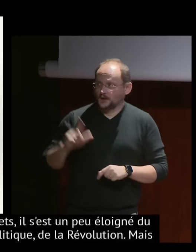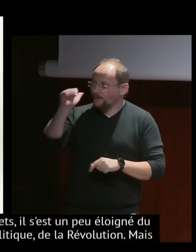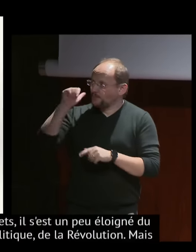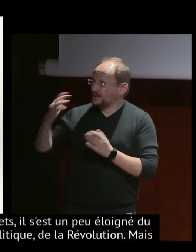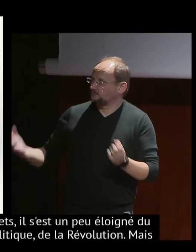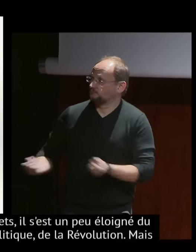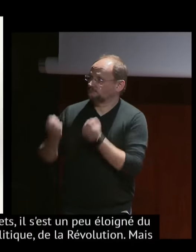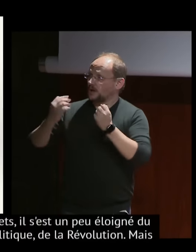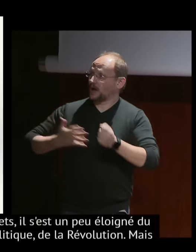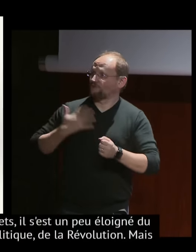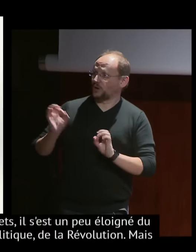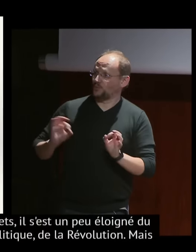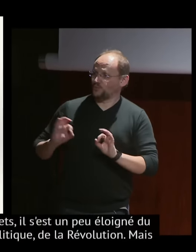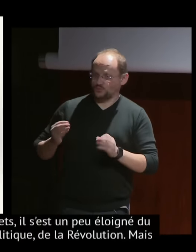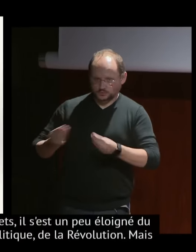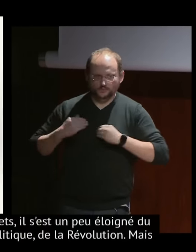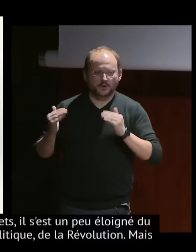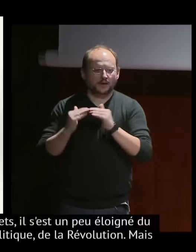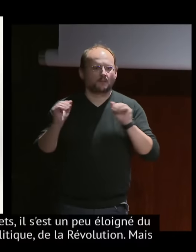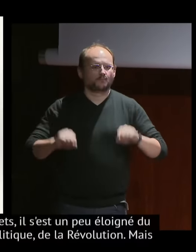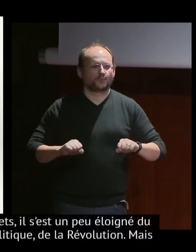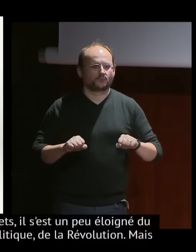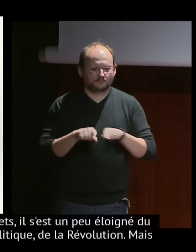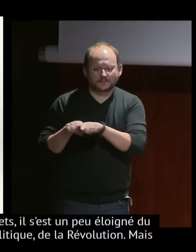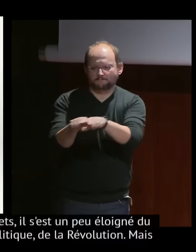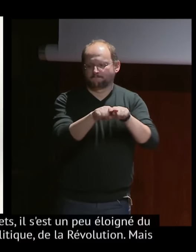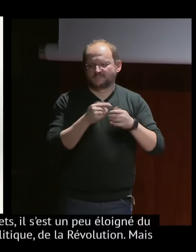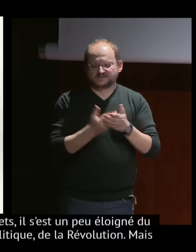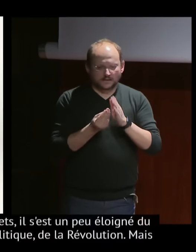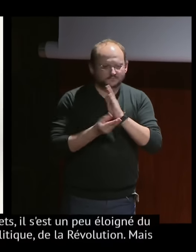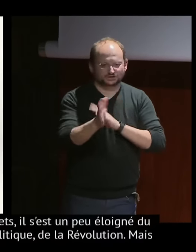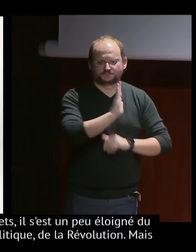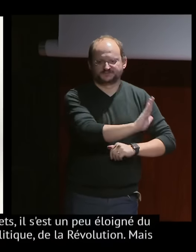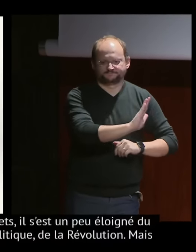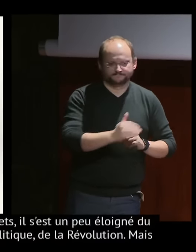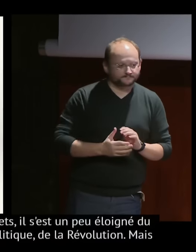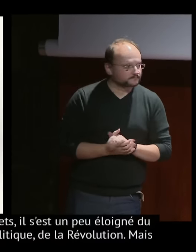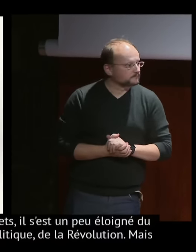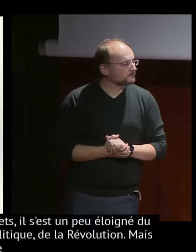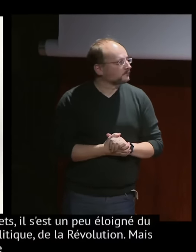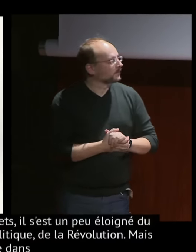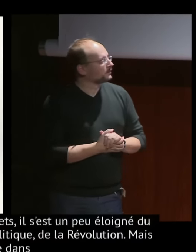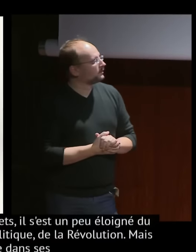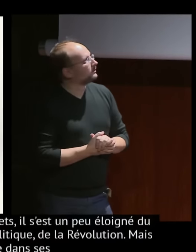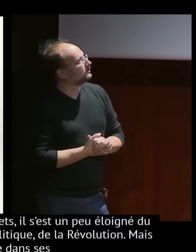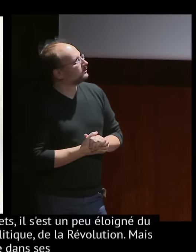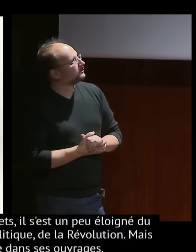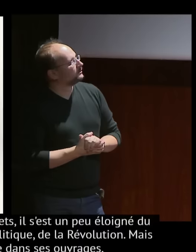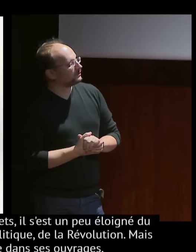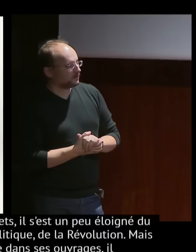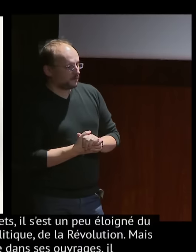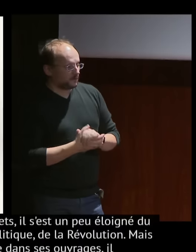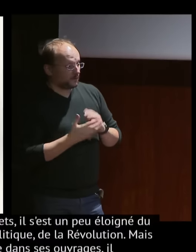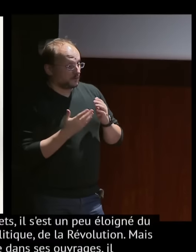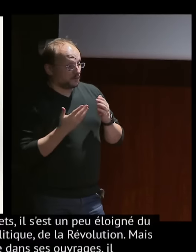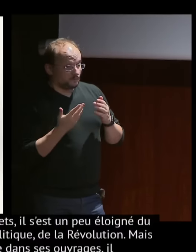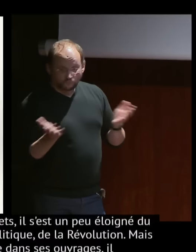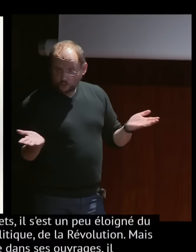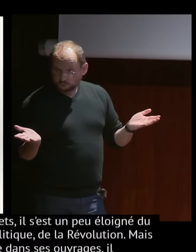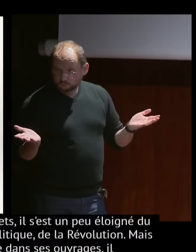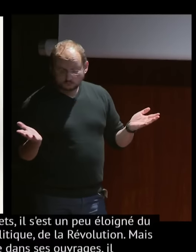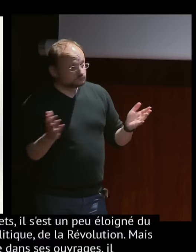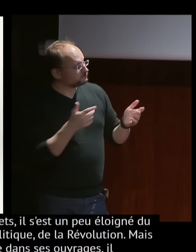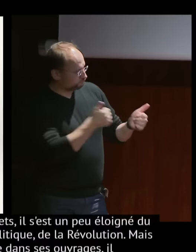était question d'égalité. Une égalité pour les sourds, l'égalité pour les citoyens de façon plus générale.